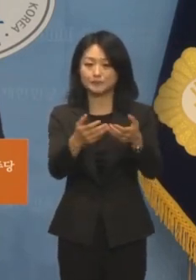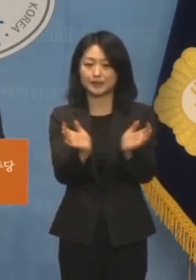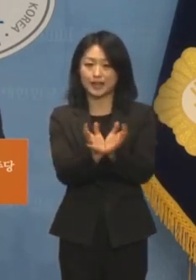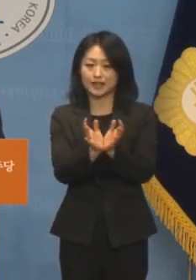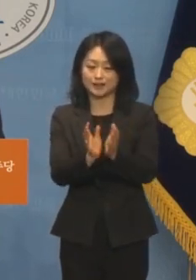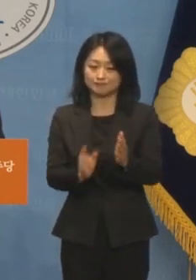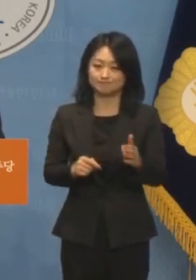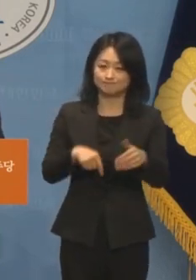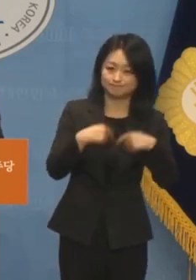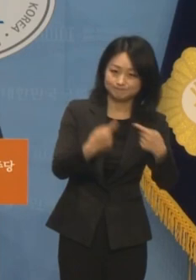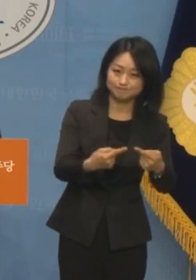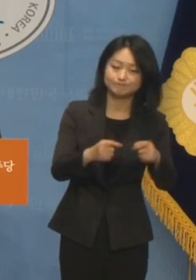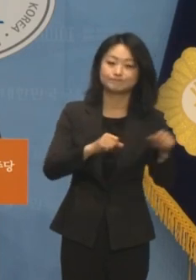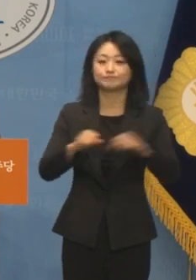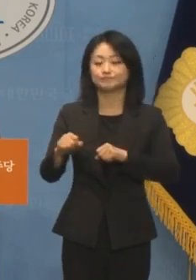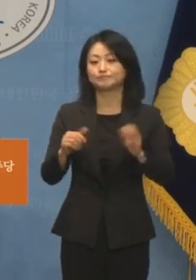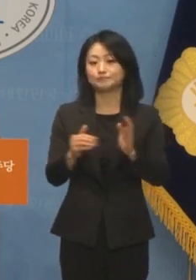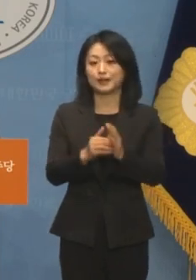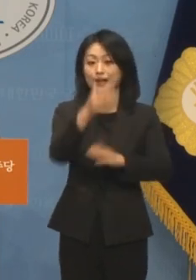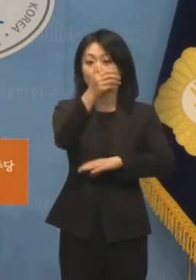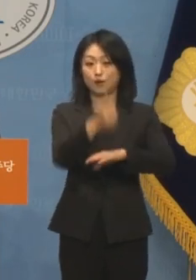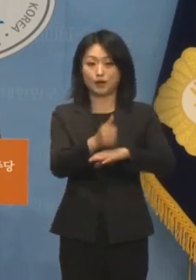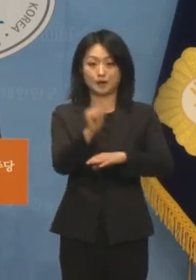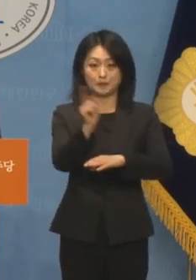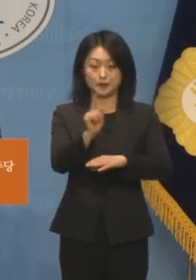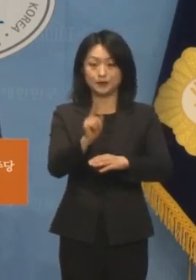앞장섰습니다. 그 결과로